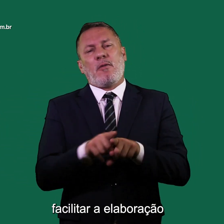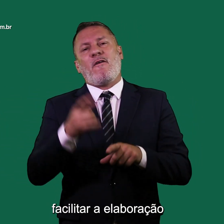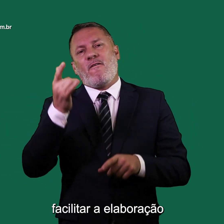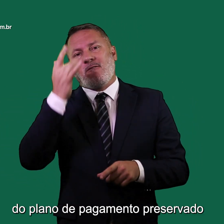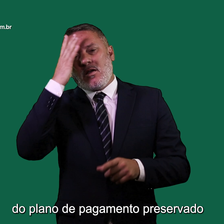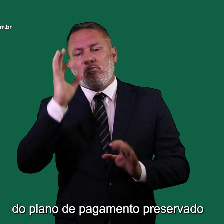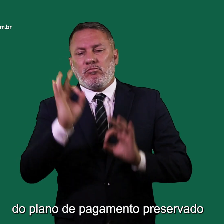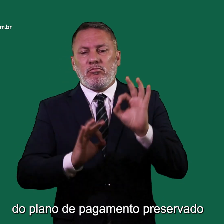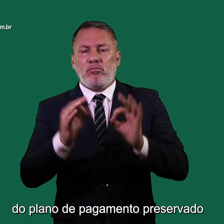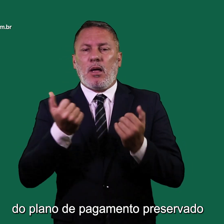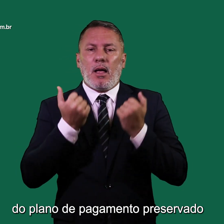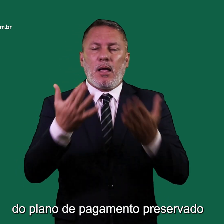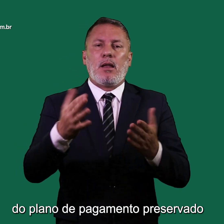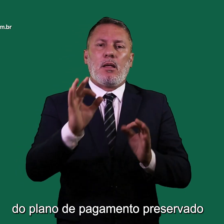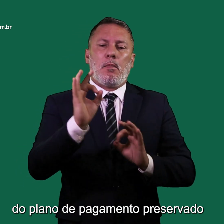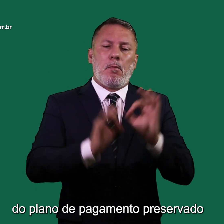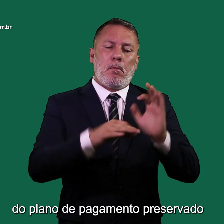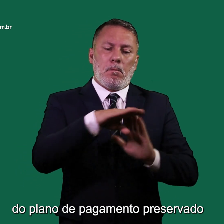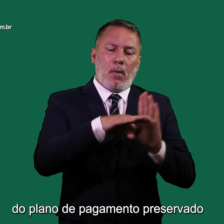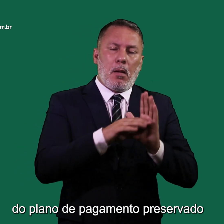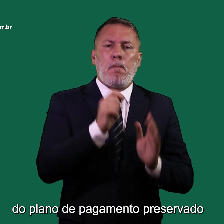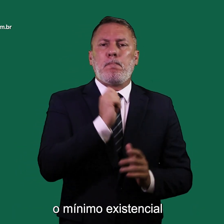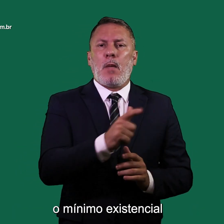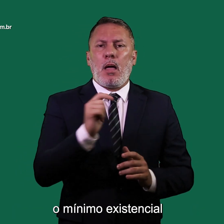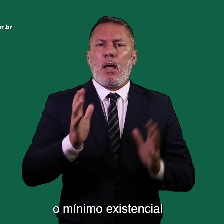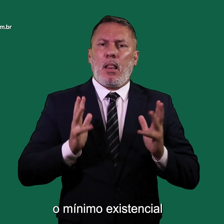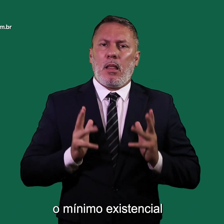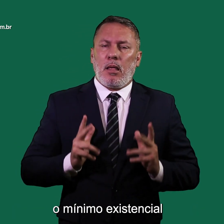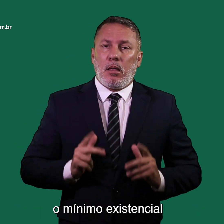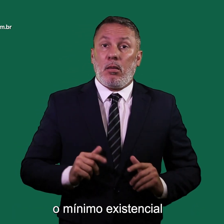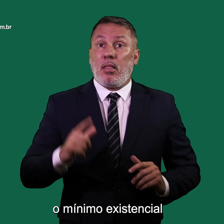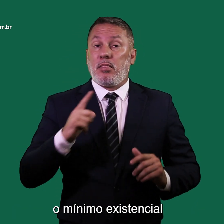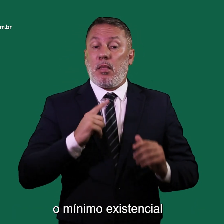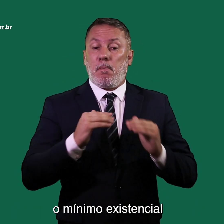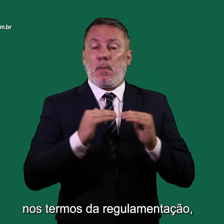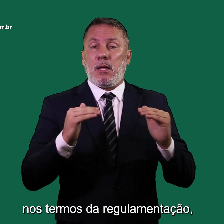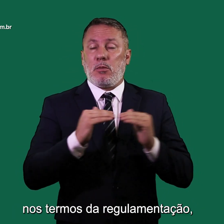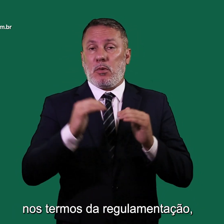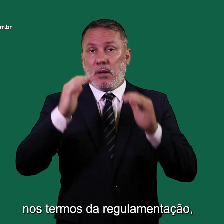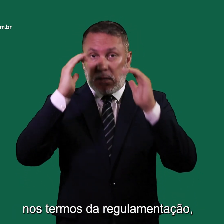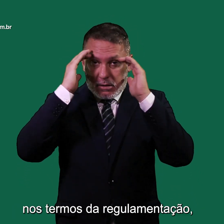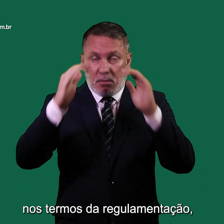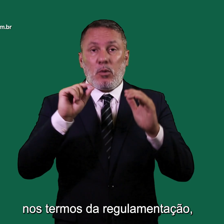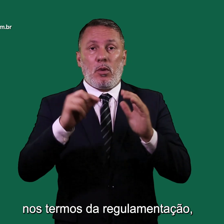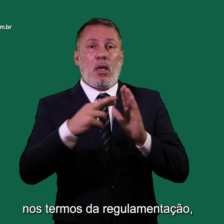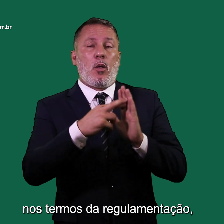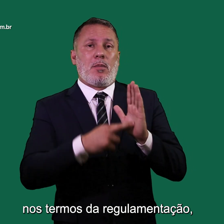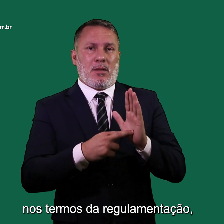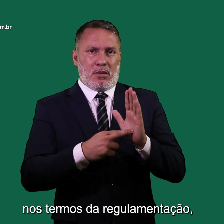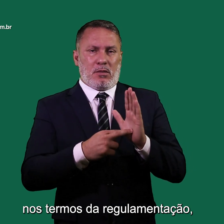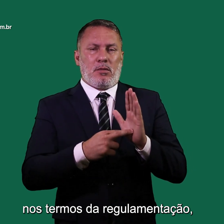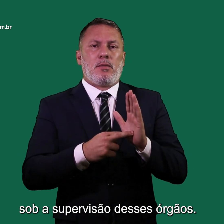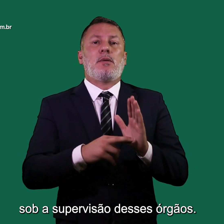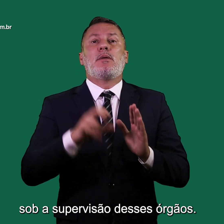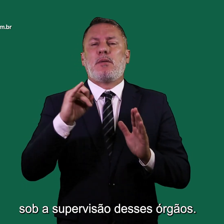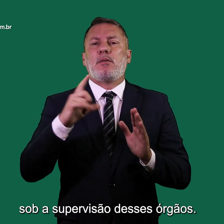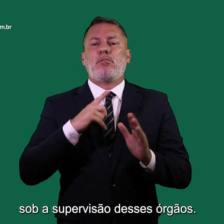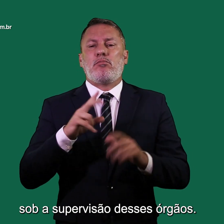elaboração do plano de pagamento, preservado o mínimo existencial nos termos da regulamentação, sob a supervisão